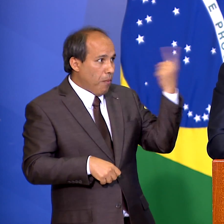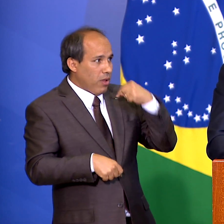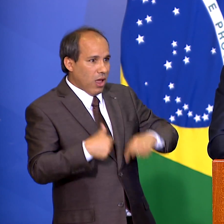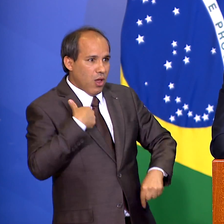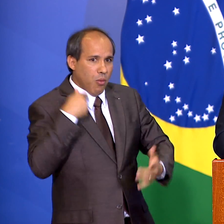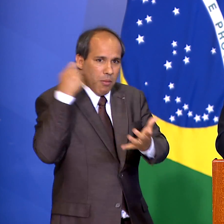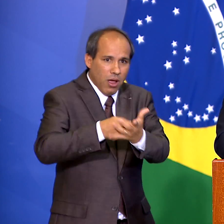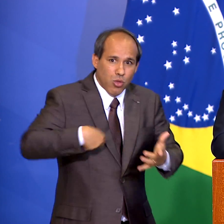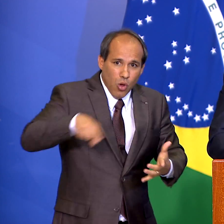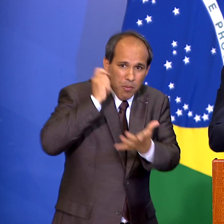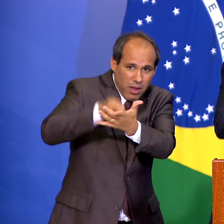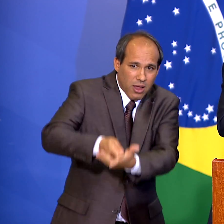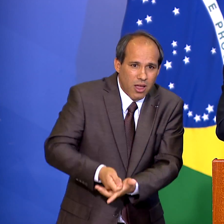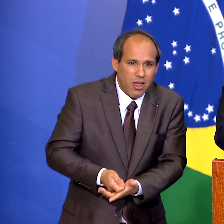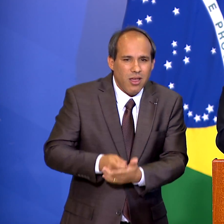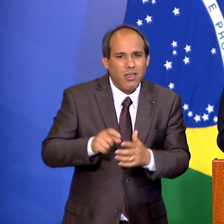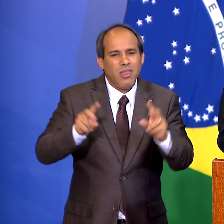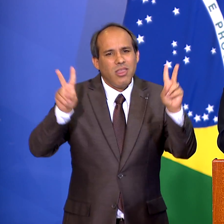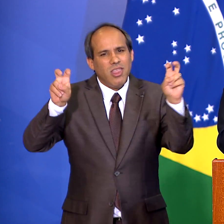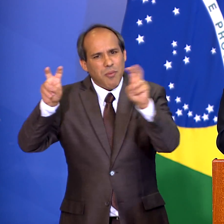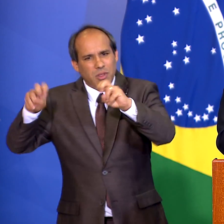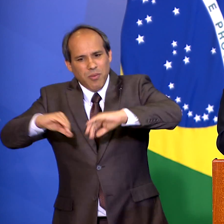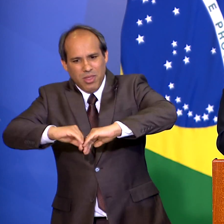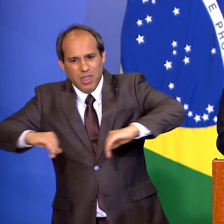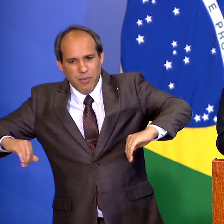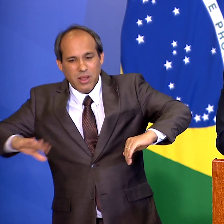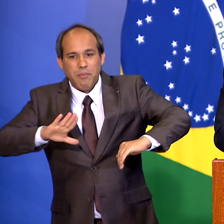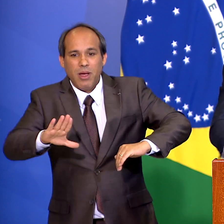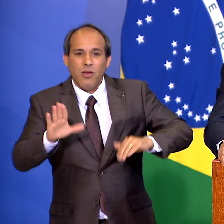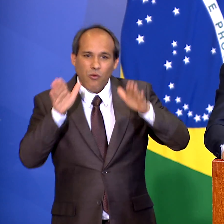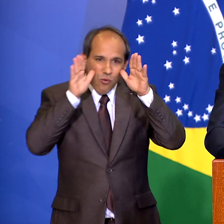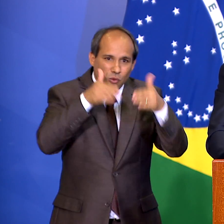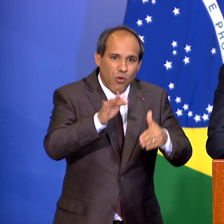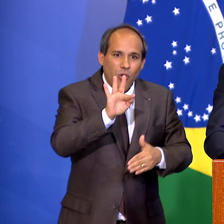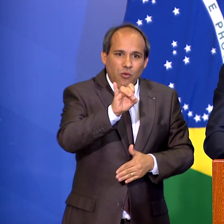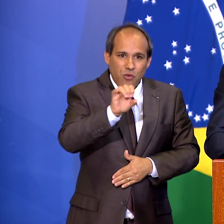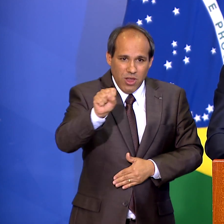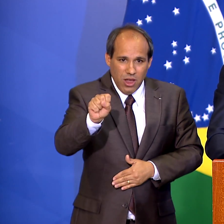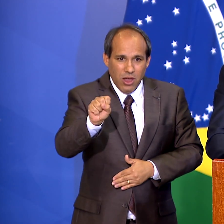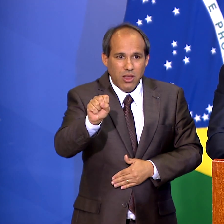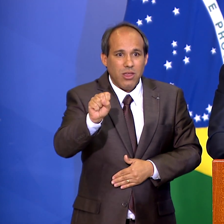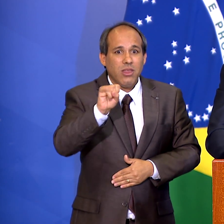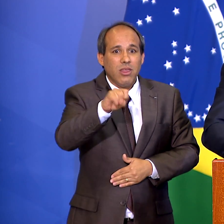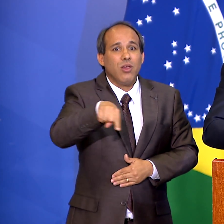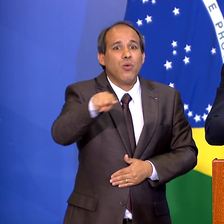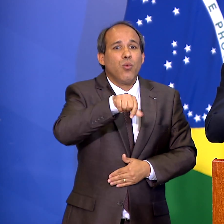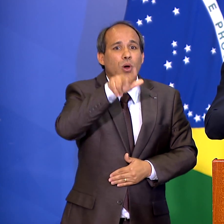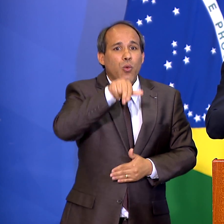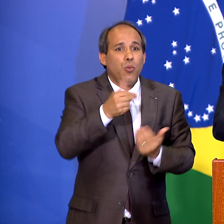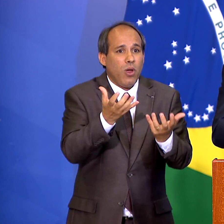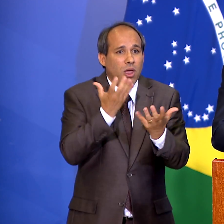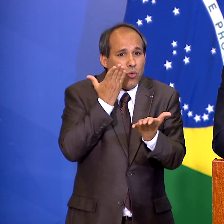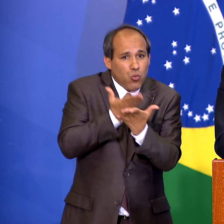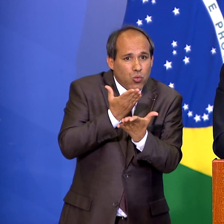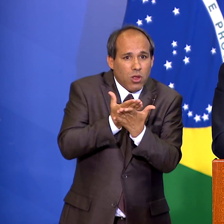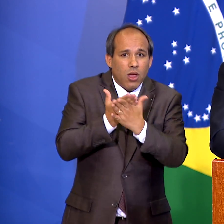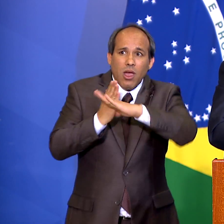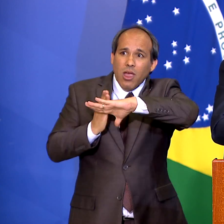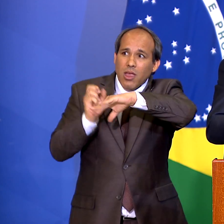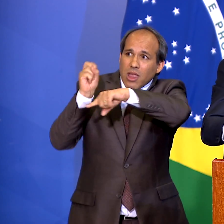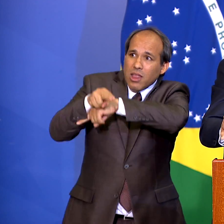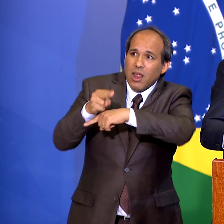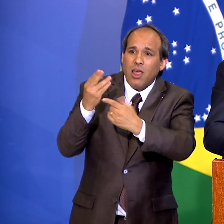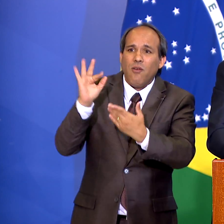outra história. Mas chegou, então, a questão do FIES. Quem não quer estudar, tem um curso superior.